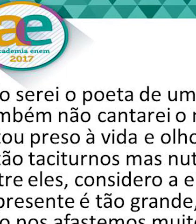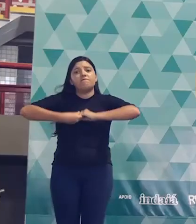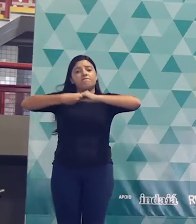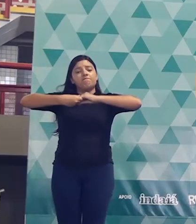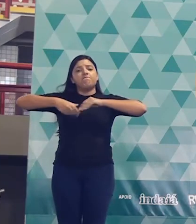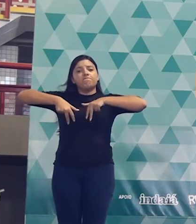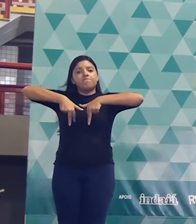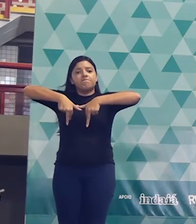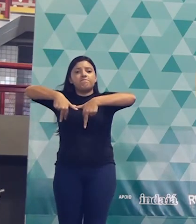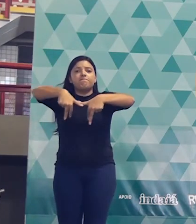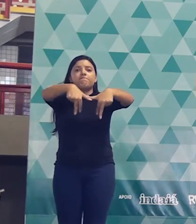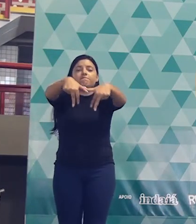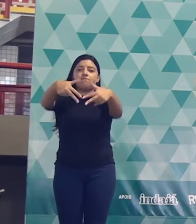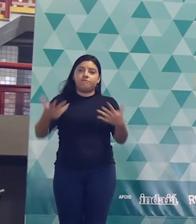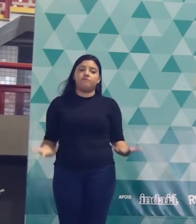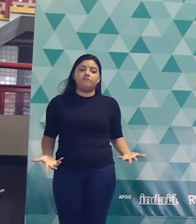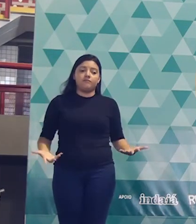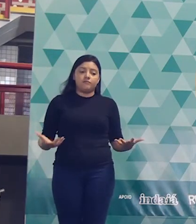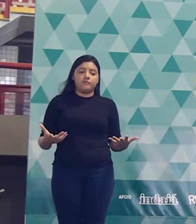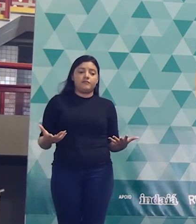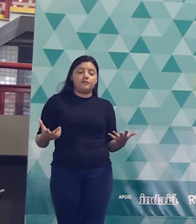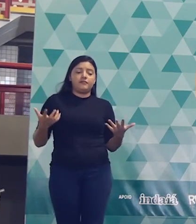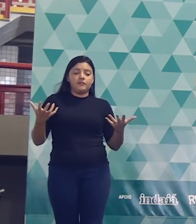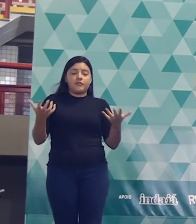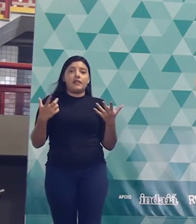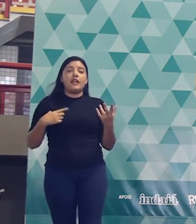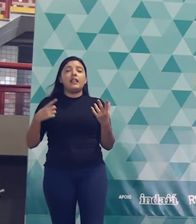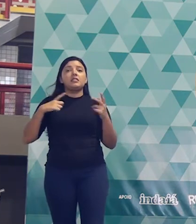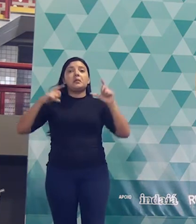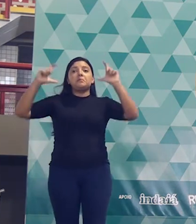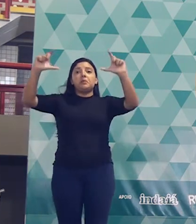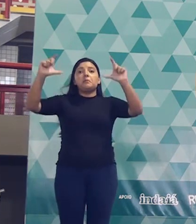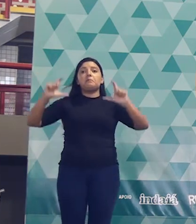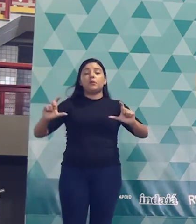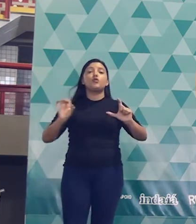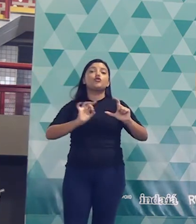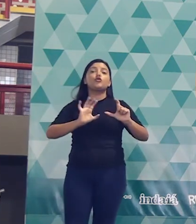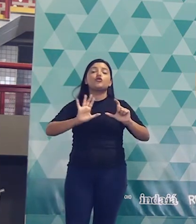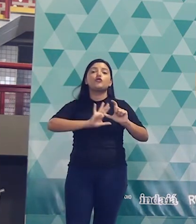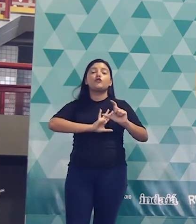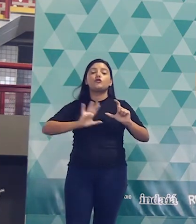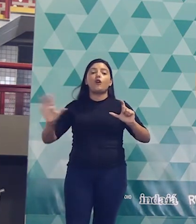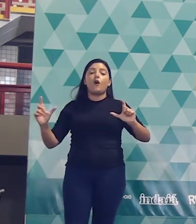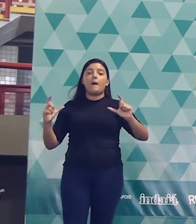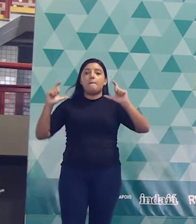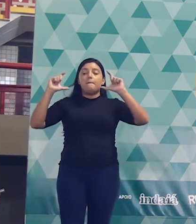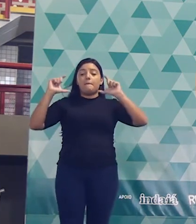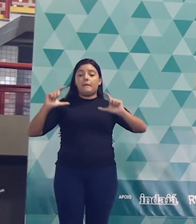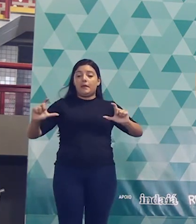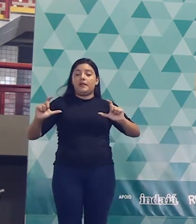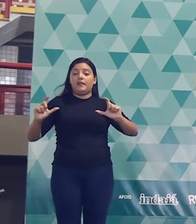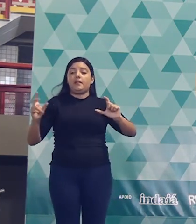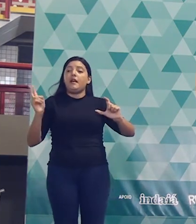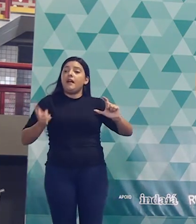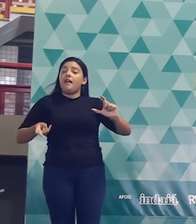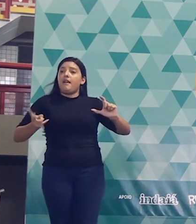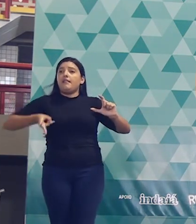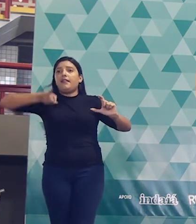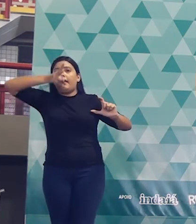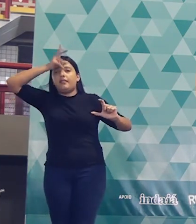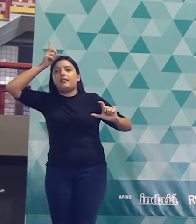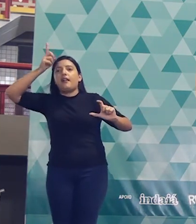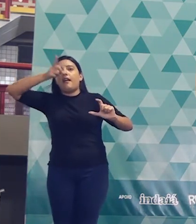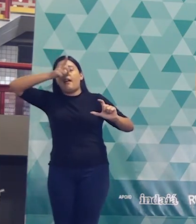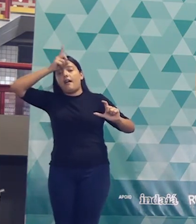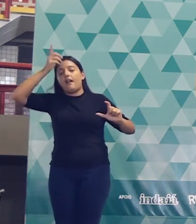O que Drummond está propondo nessa poesia aqui? Ela tem 2 estrofes. Na segunda estrofe ele continua com a mesma ideia. A